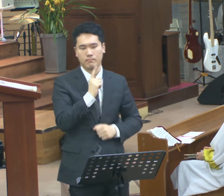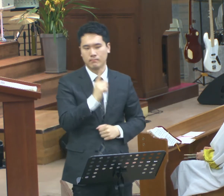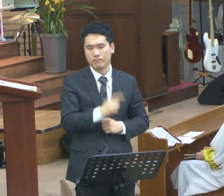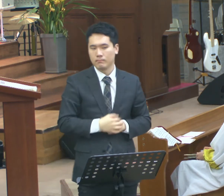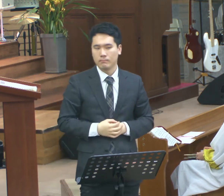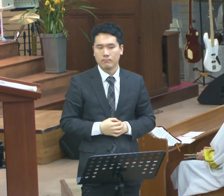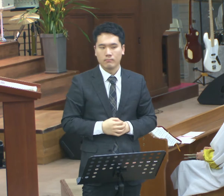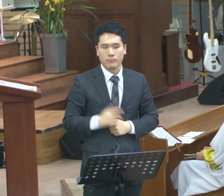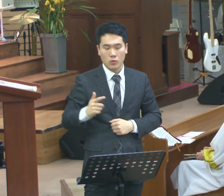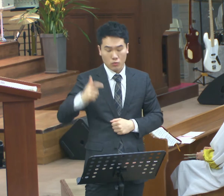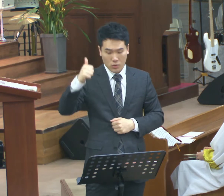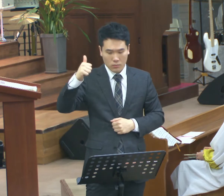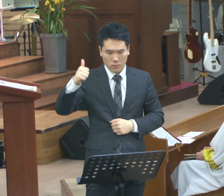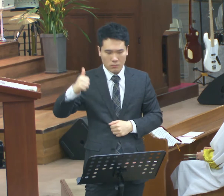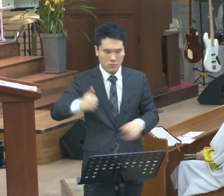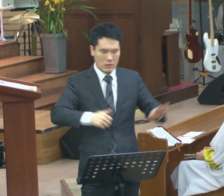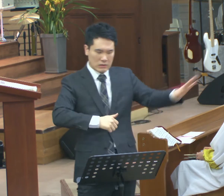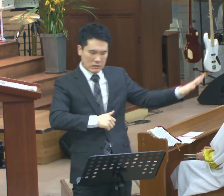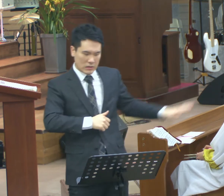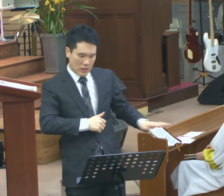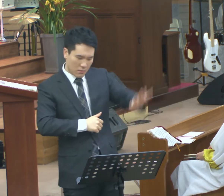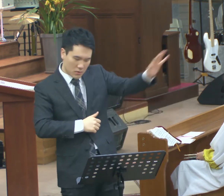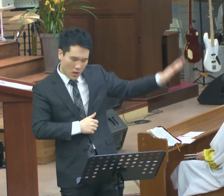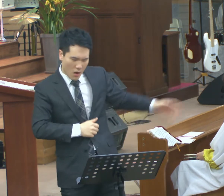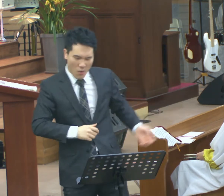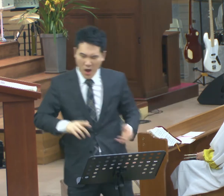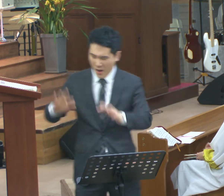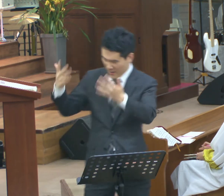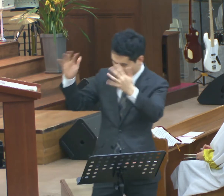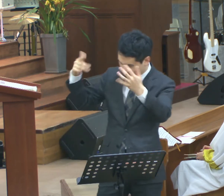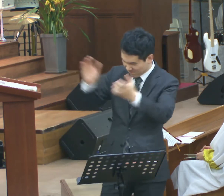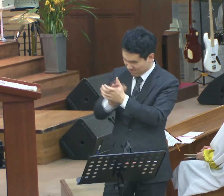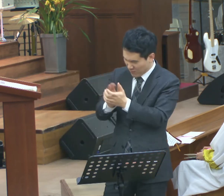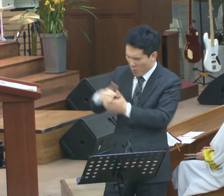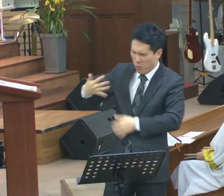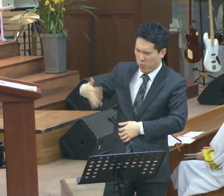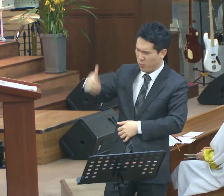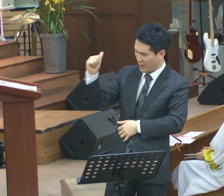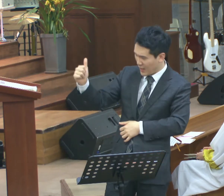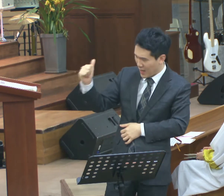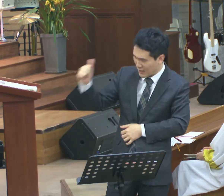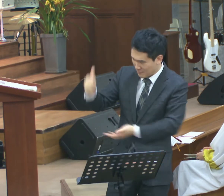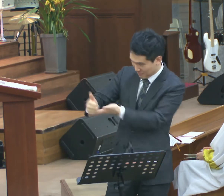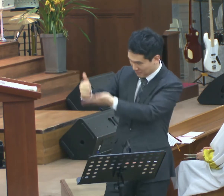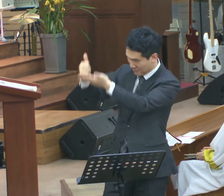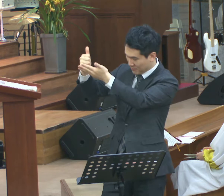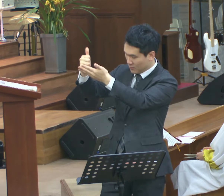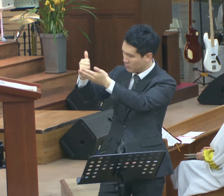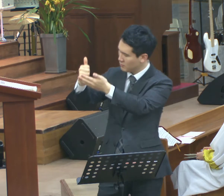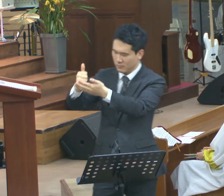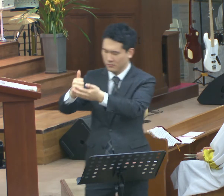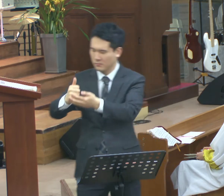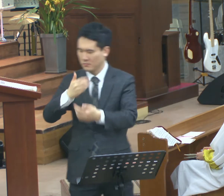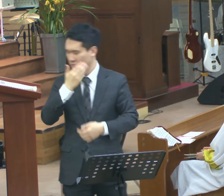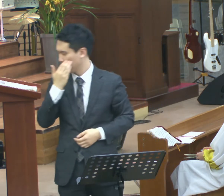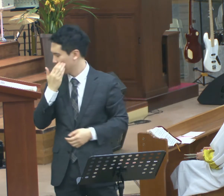주님은 사람들의 박수소리와 환호보다 더 중요한 것이 있었어요. 그것은 하나님과의 만남이었습니다. 그것이 중요한 거죠.